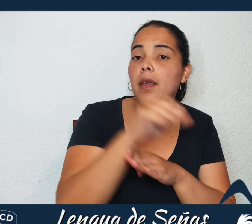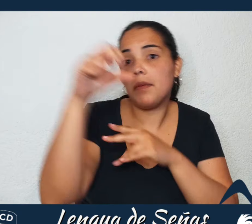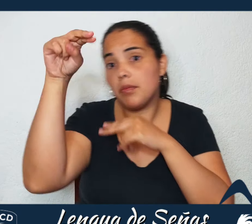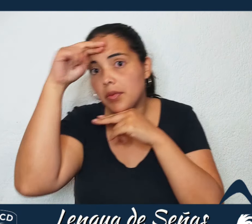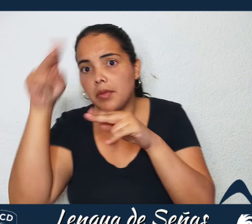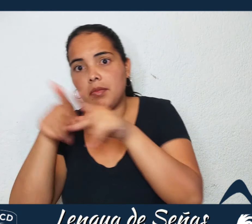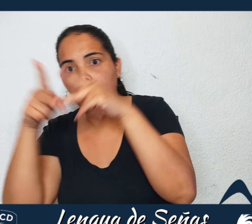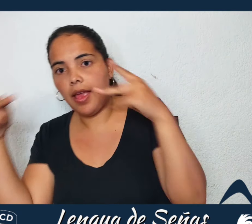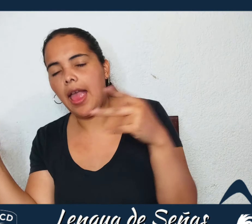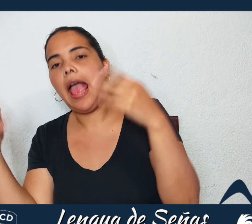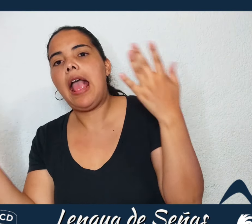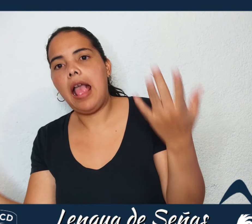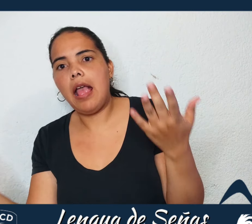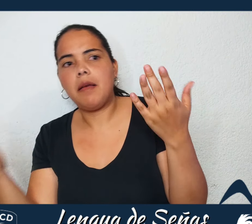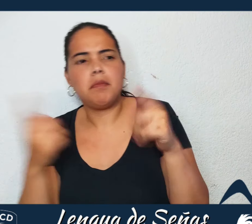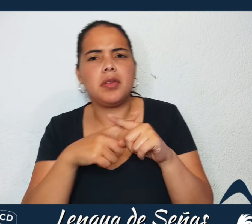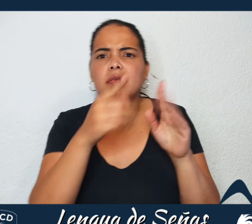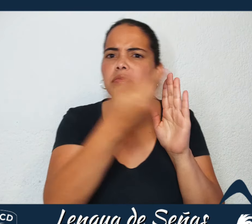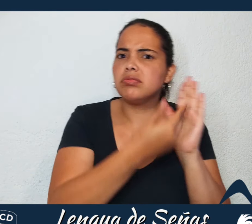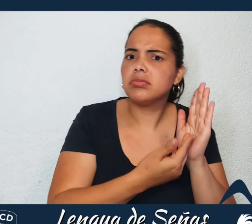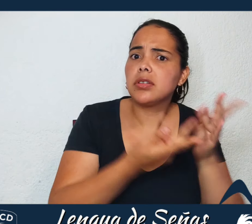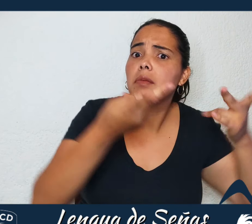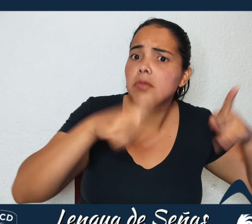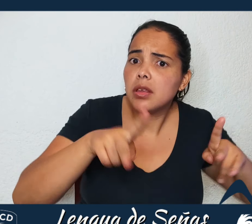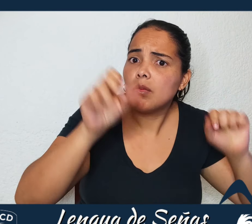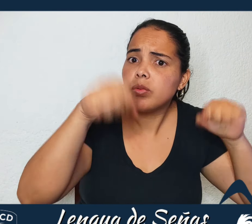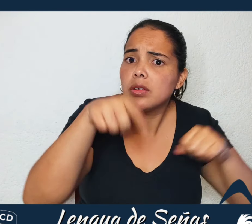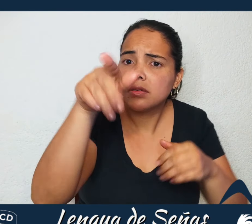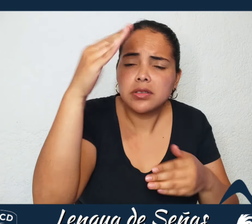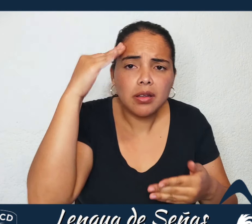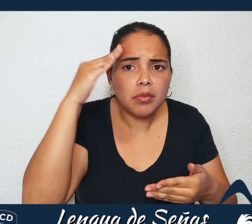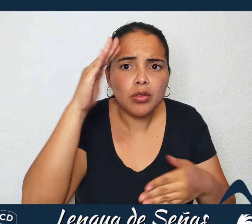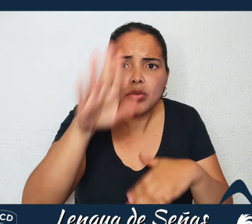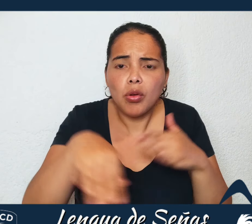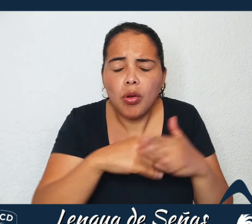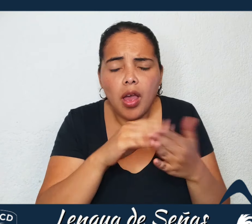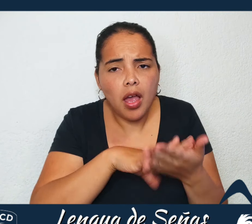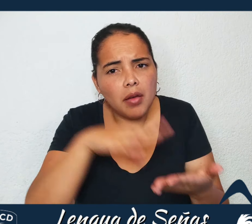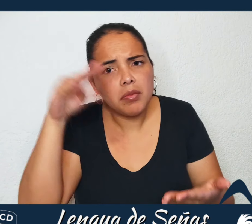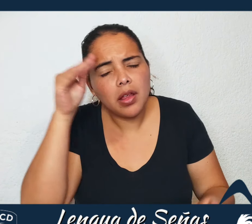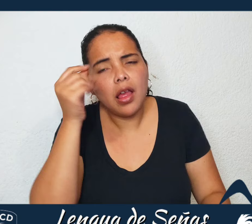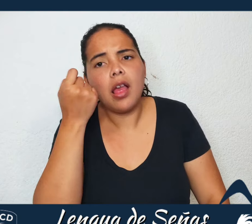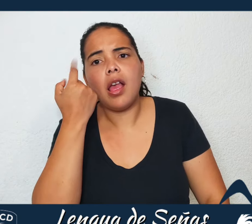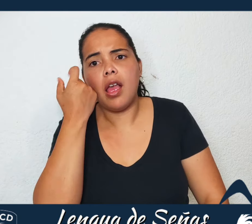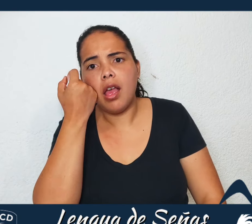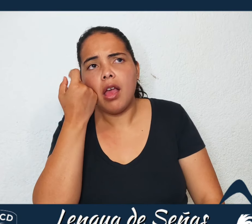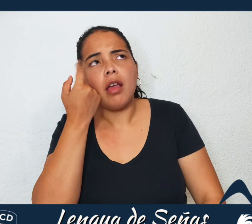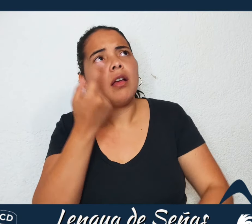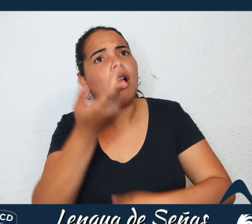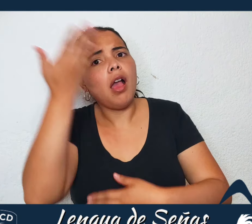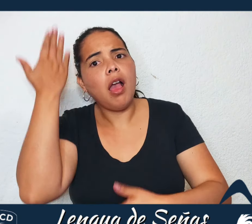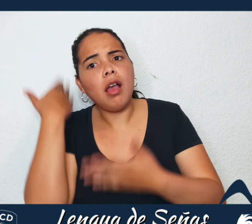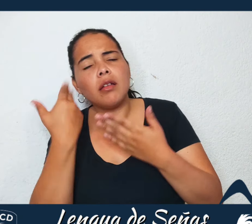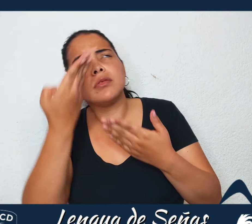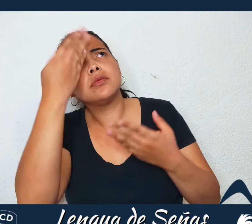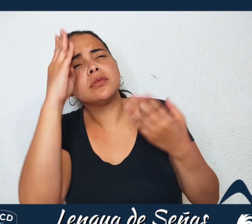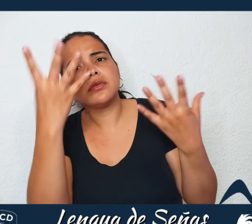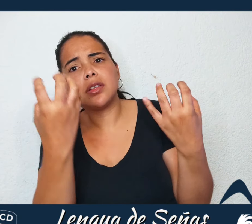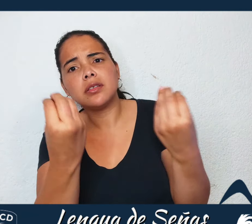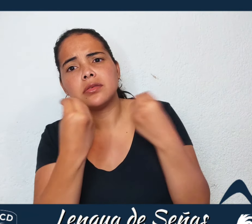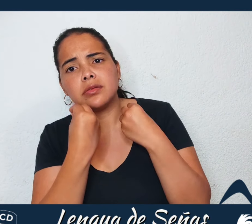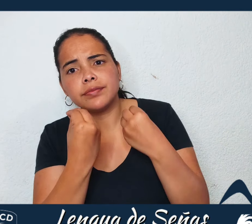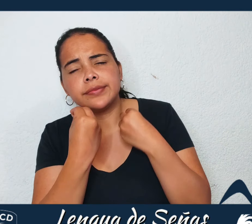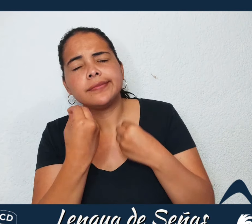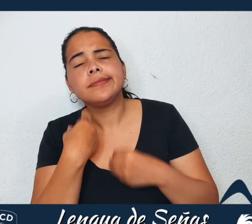Hijo. Pablo estaba confirmando que el hecho que él estaba predicando ya había sido anunciado anteriormente